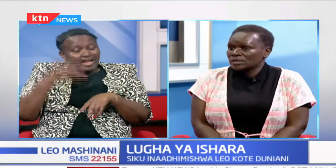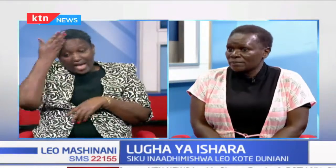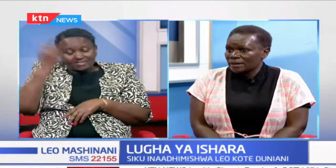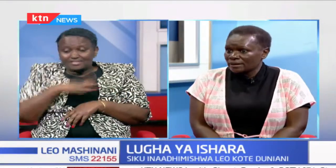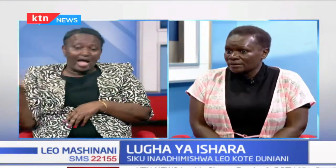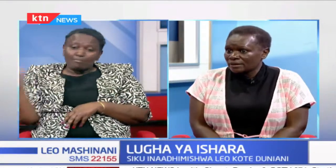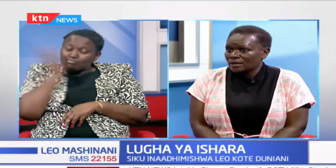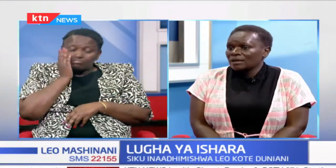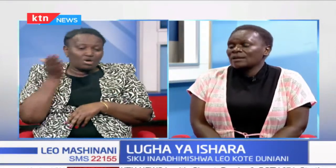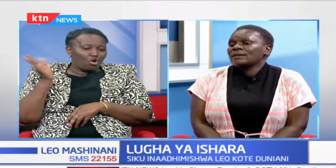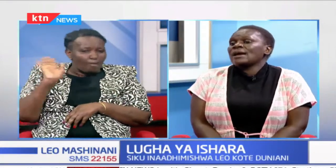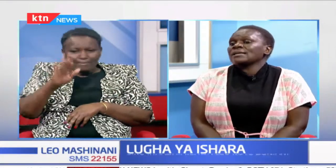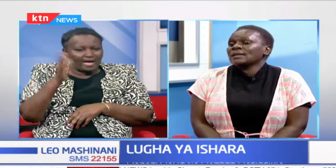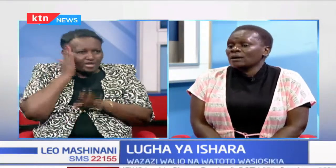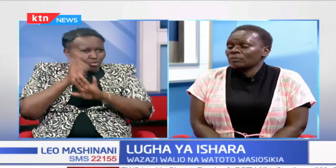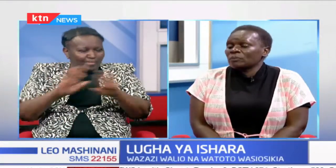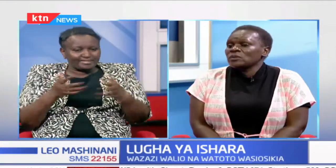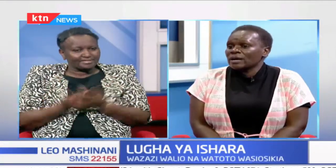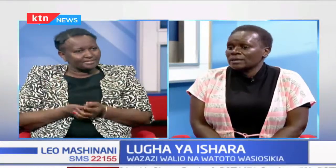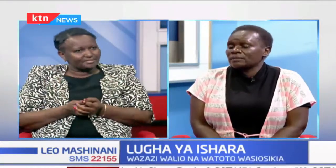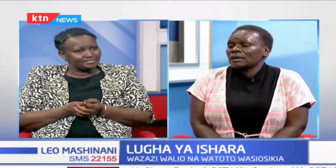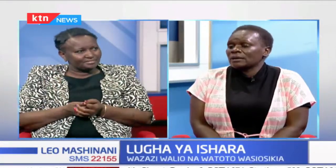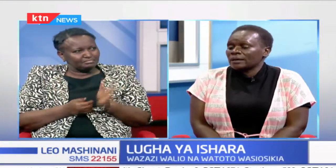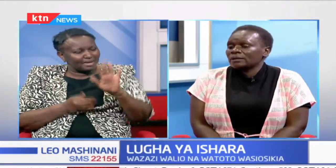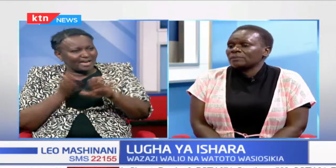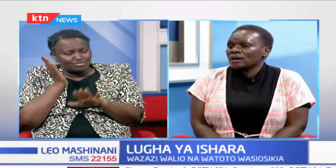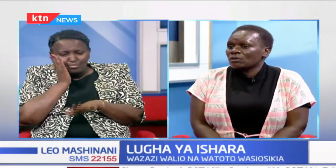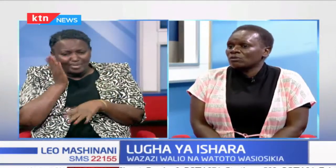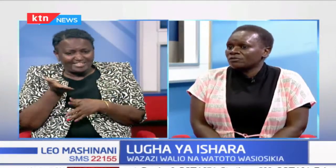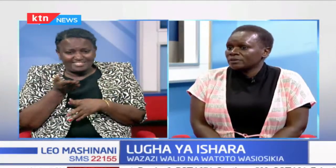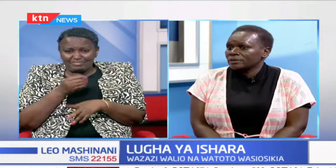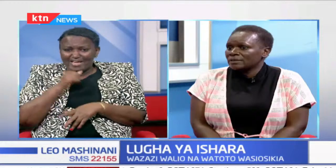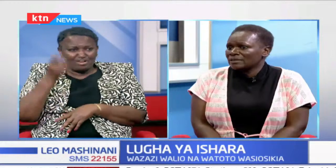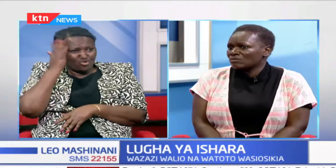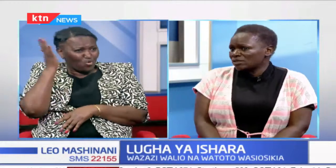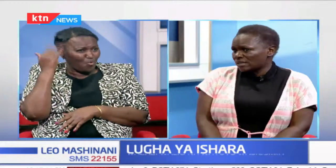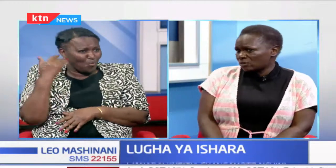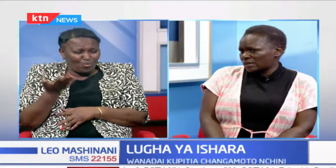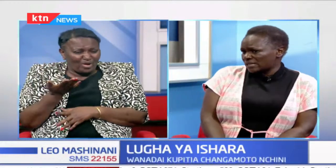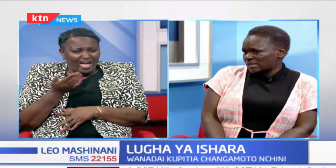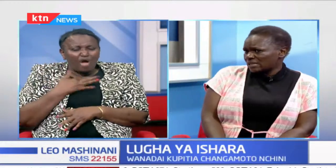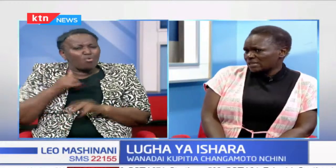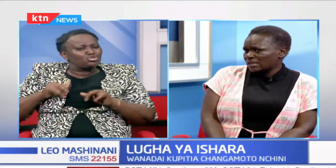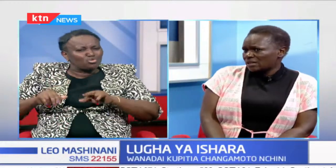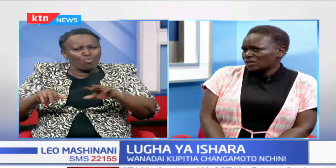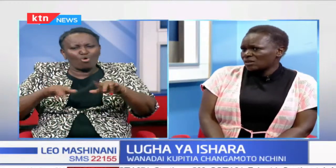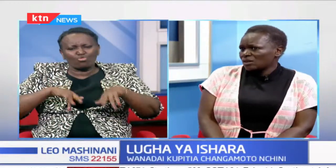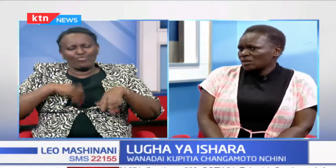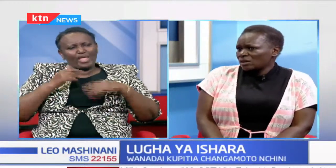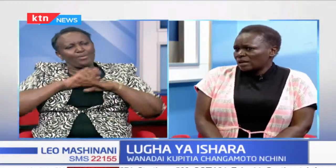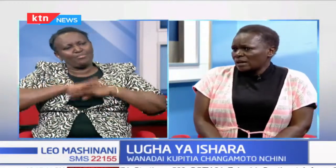nikaanza kutembea. Mm. Nasa akakuja akanipiga kofi. Nikamuliza kwa nini?